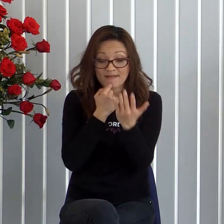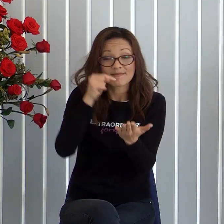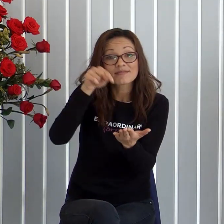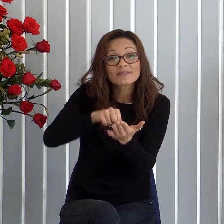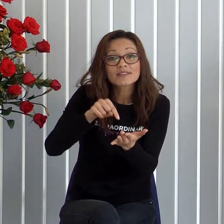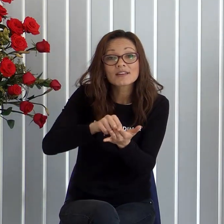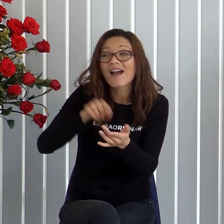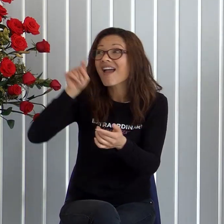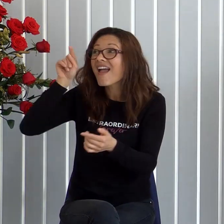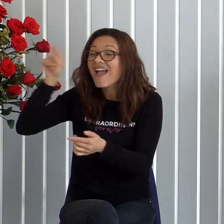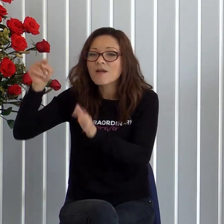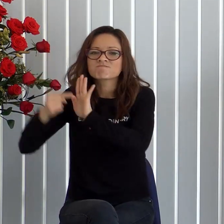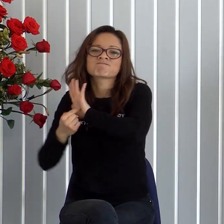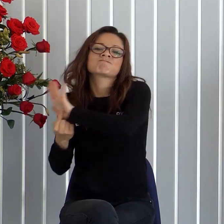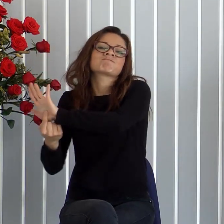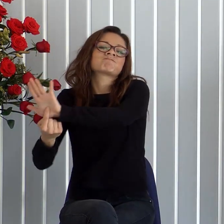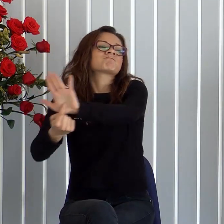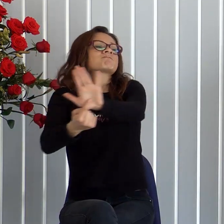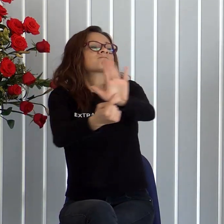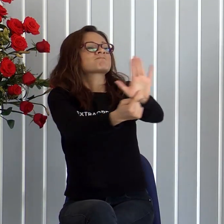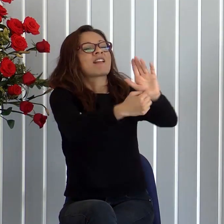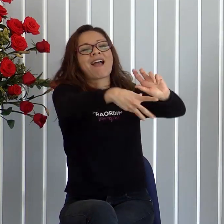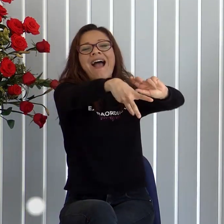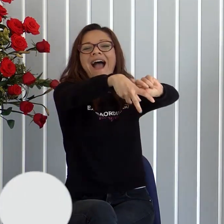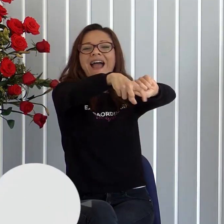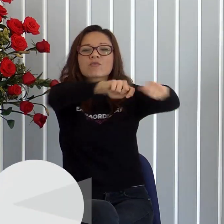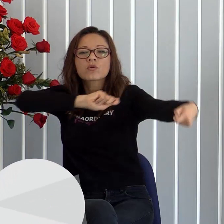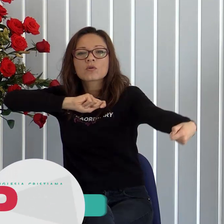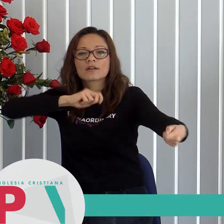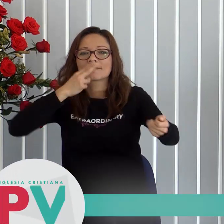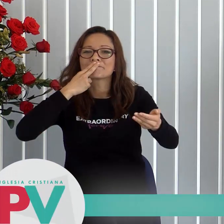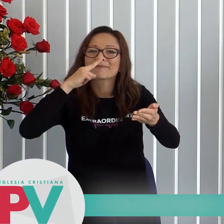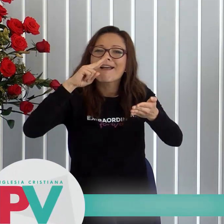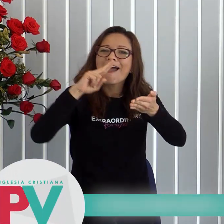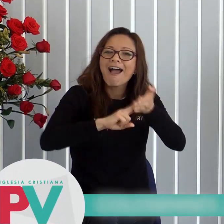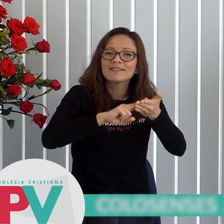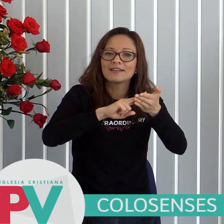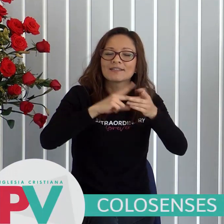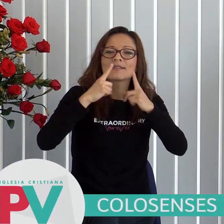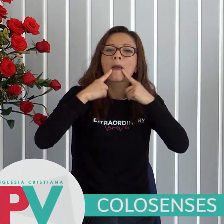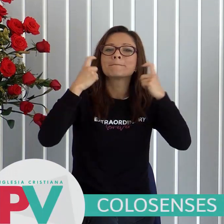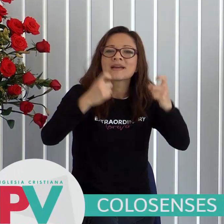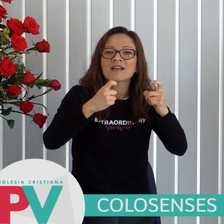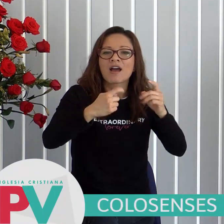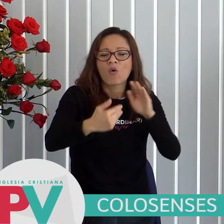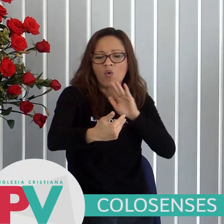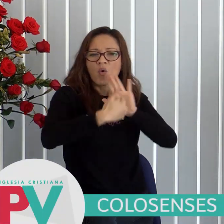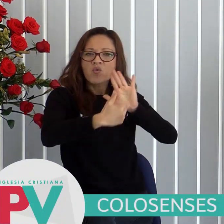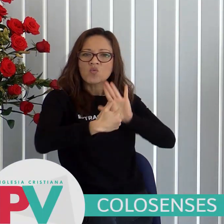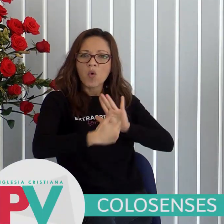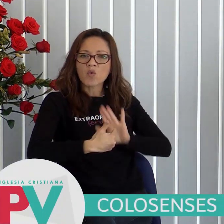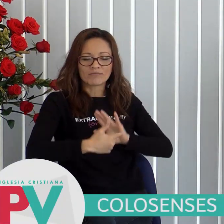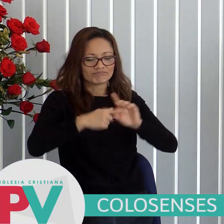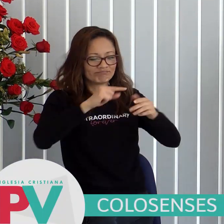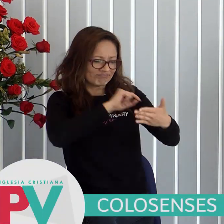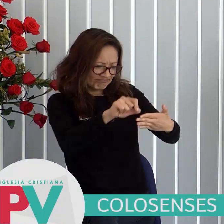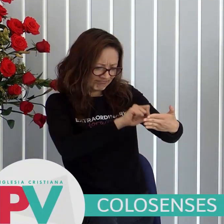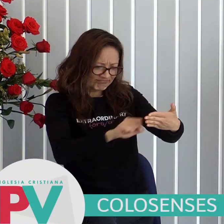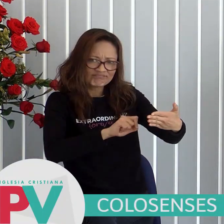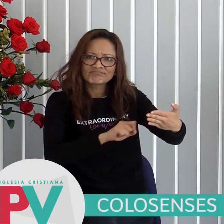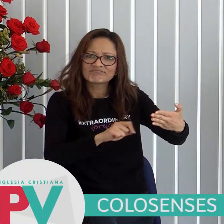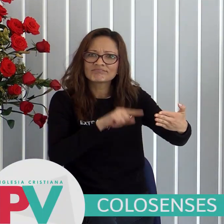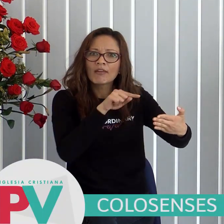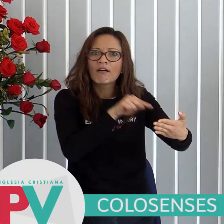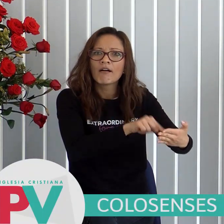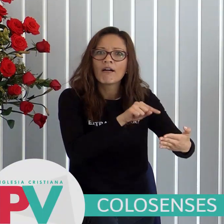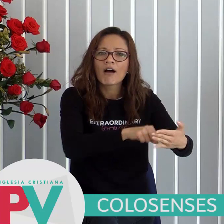que Él públicamente anuló el acta de los decretos que había contra nosotros, que nos